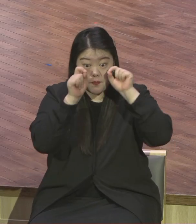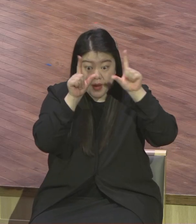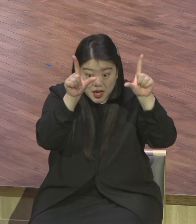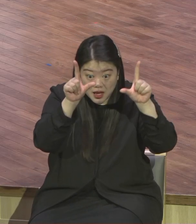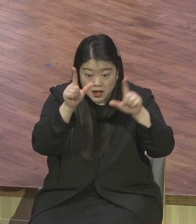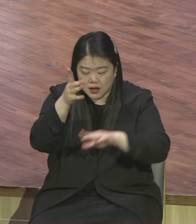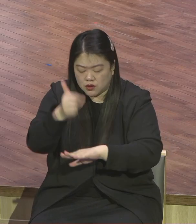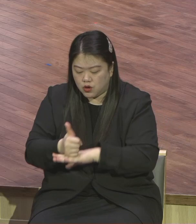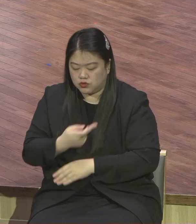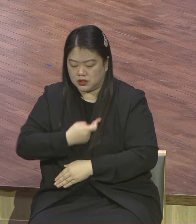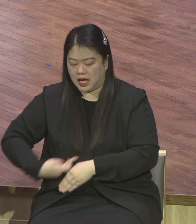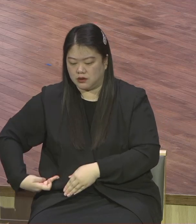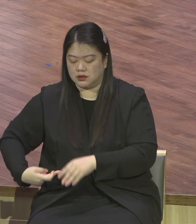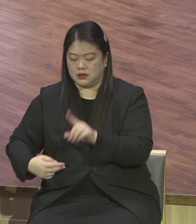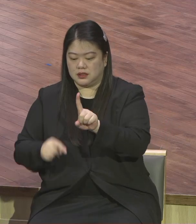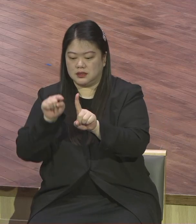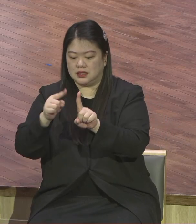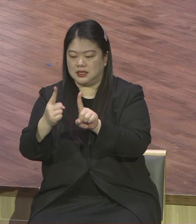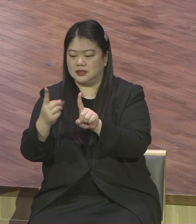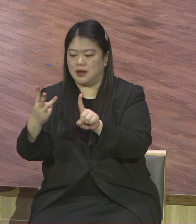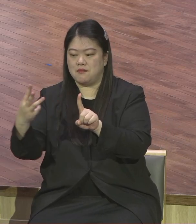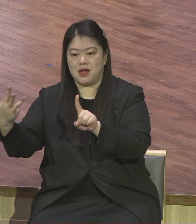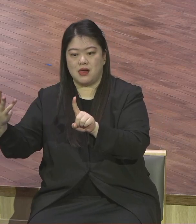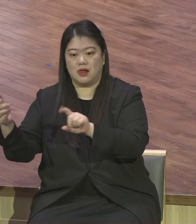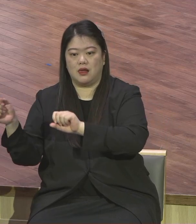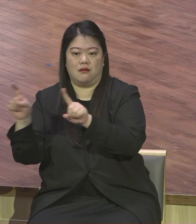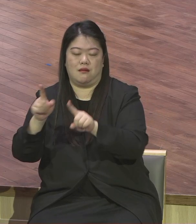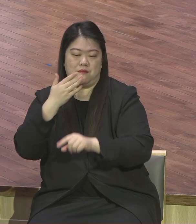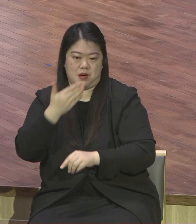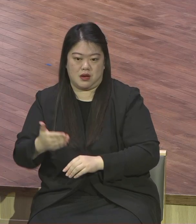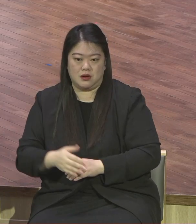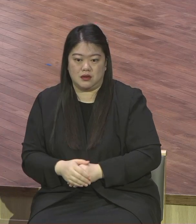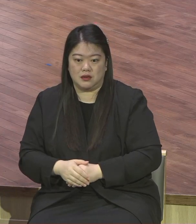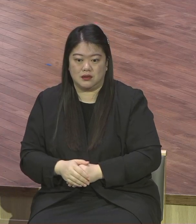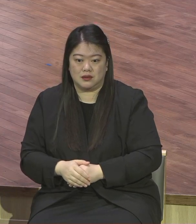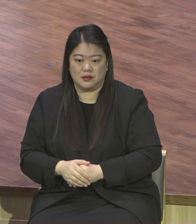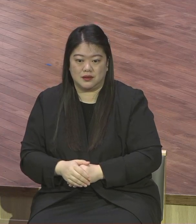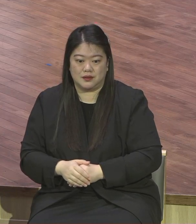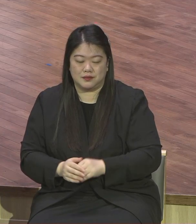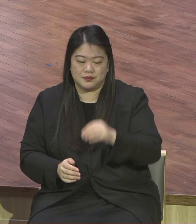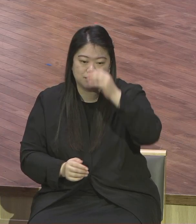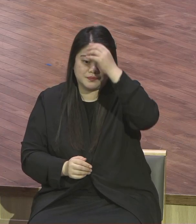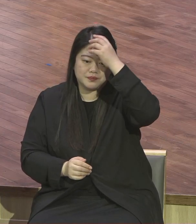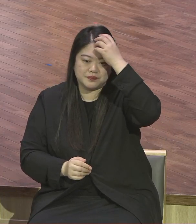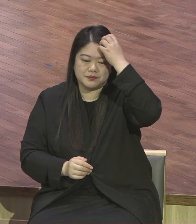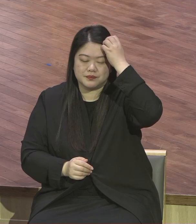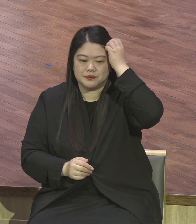이 삼오직의 세틀로 바꾸는 겁니다. 세틀.